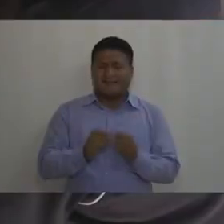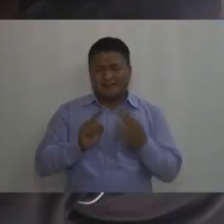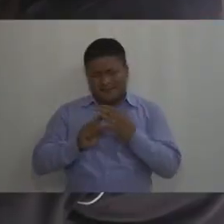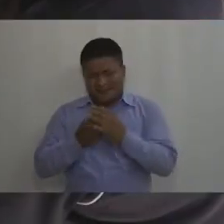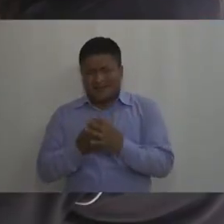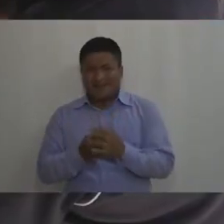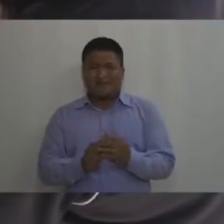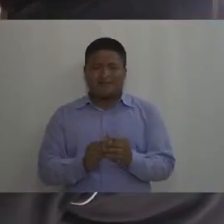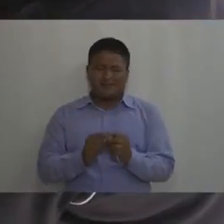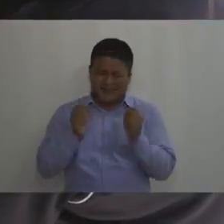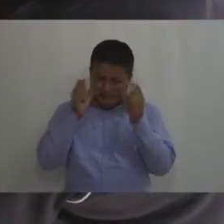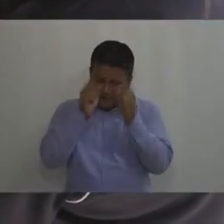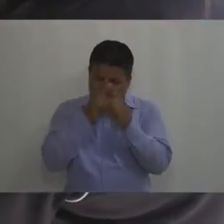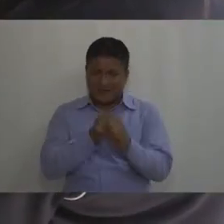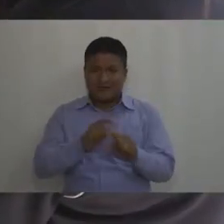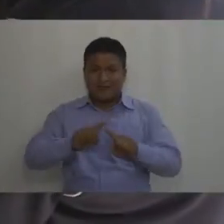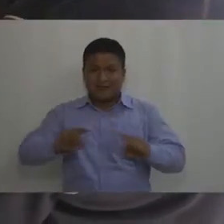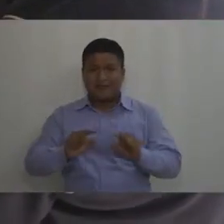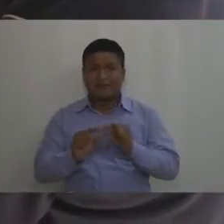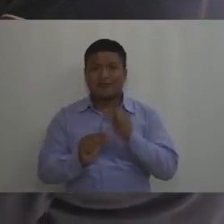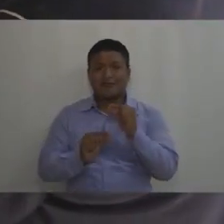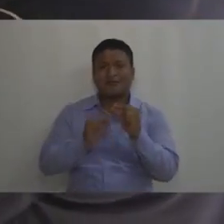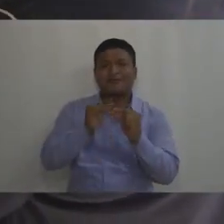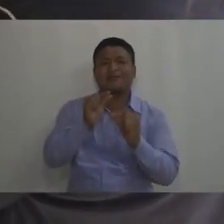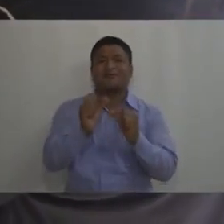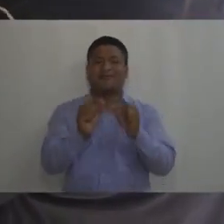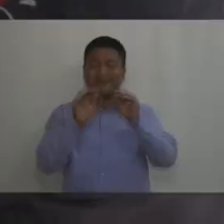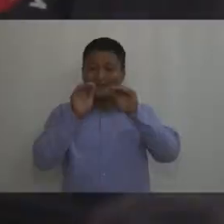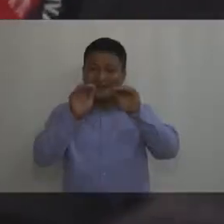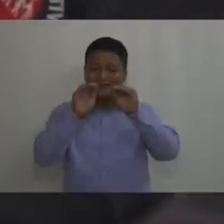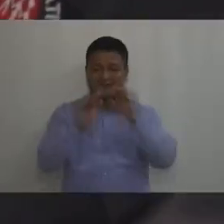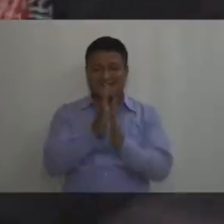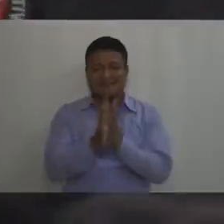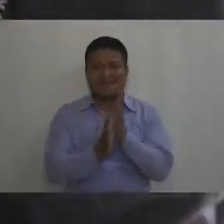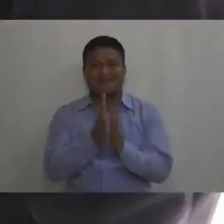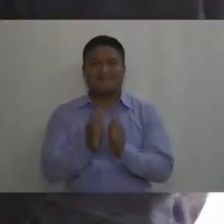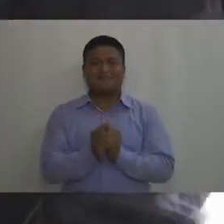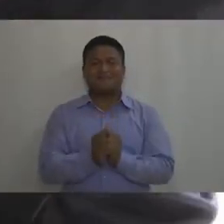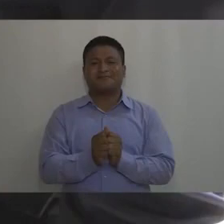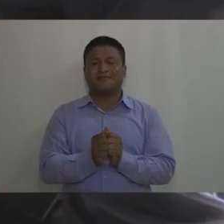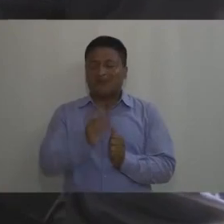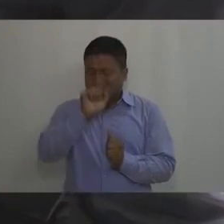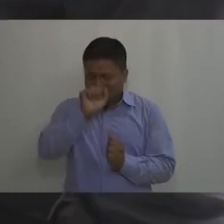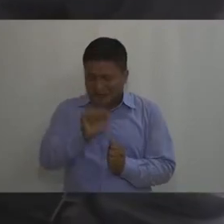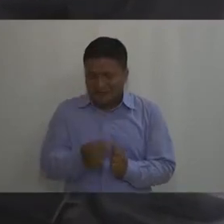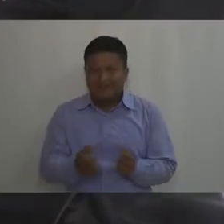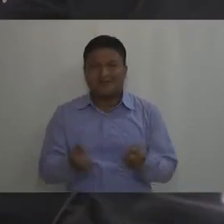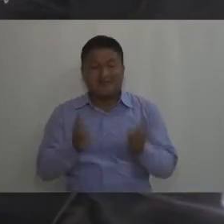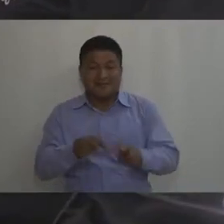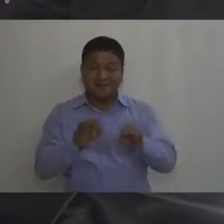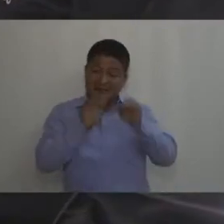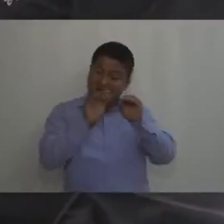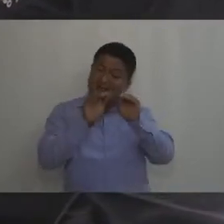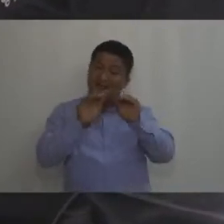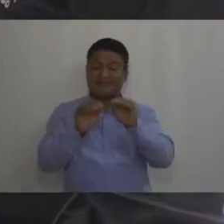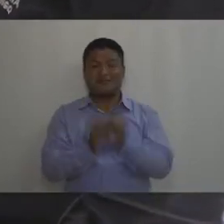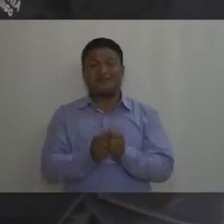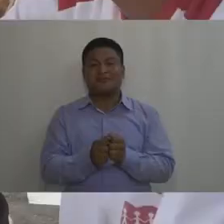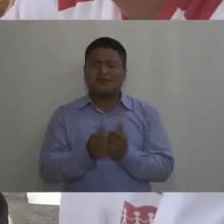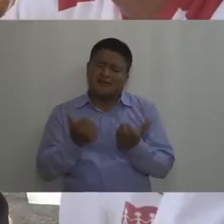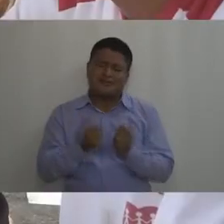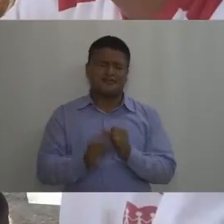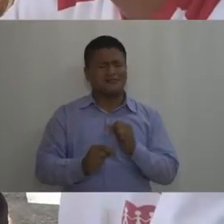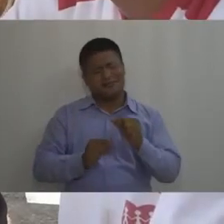lasañas. Claro que al principio era un poquito difícil, pero ellos poco a poco nos fueron enseñando el lenguaje de lasañas y así nosotros también